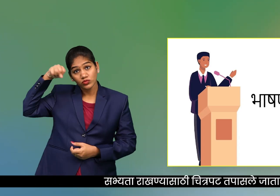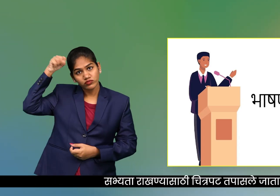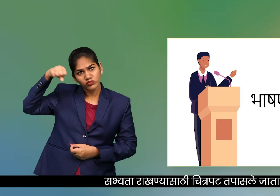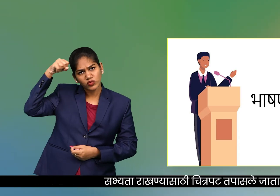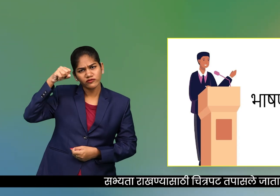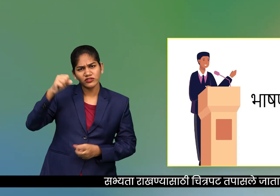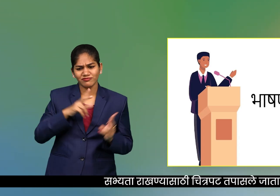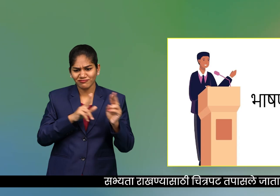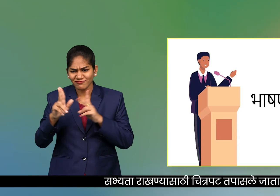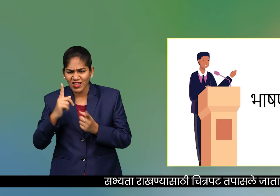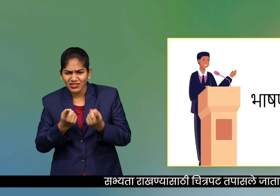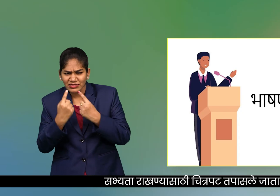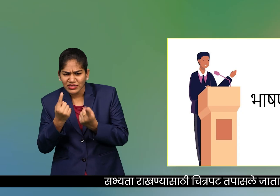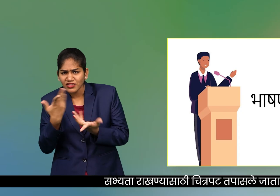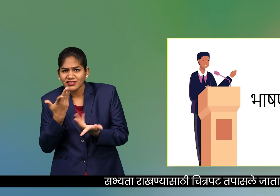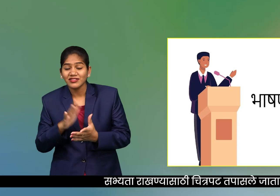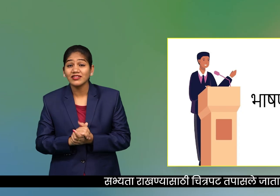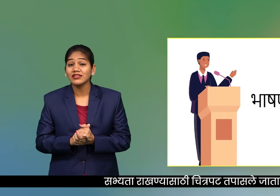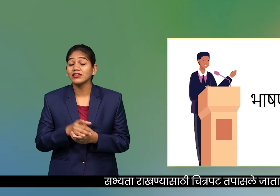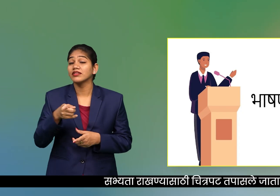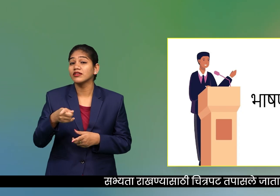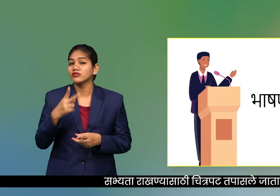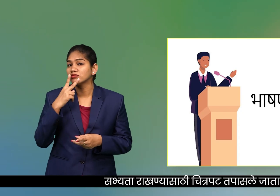सभ्यता राखण्यासाठी चित्रपट तपासले जातात.